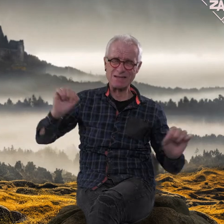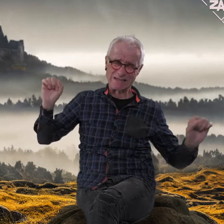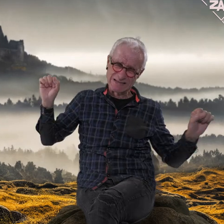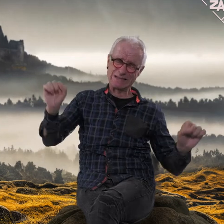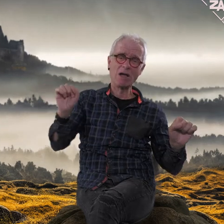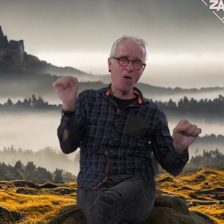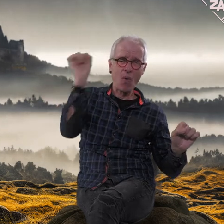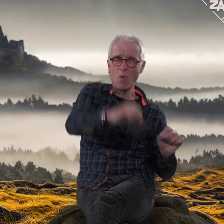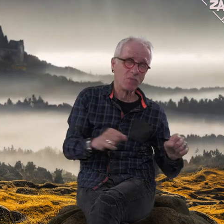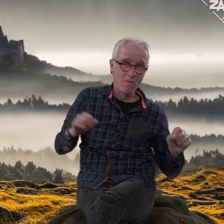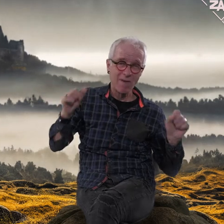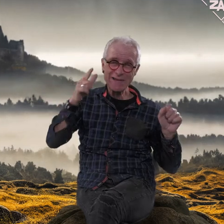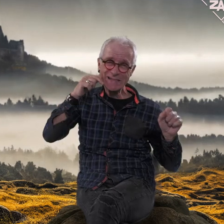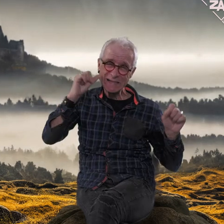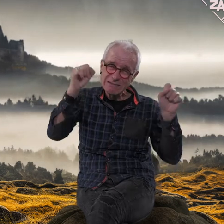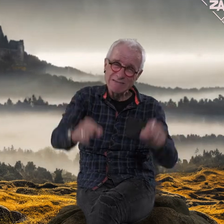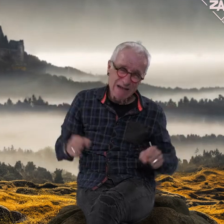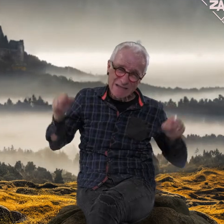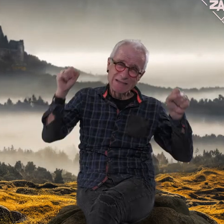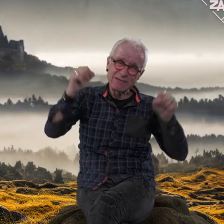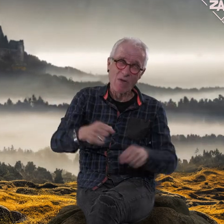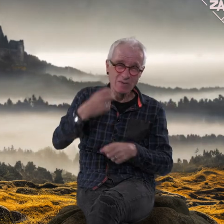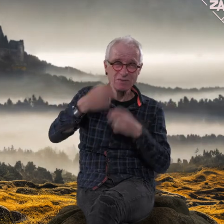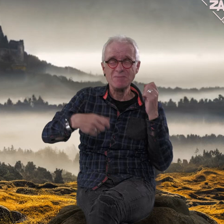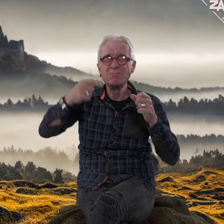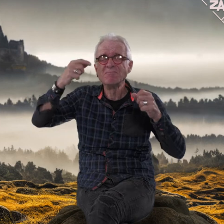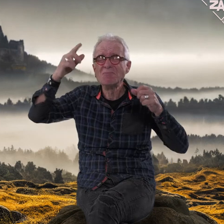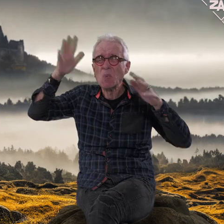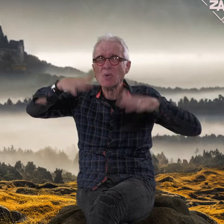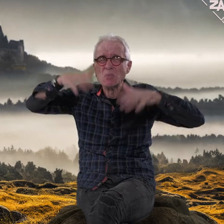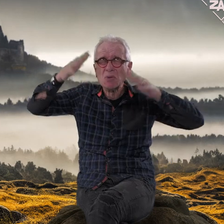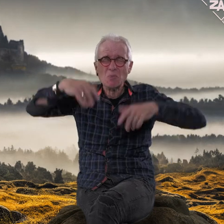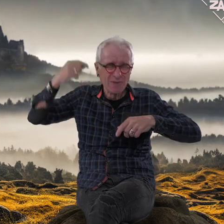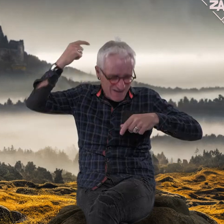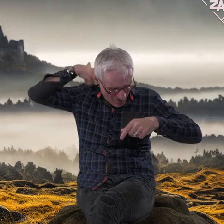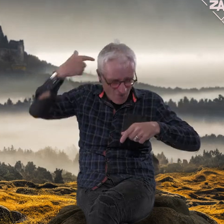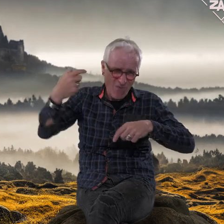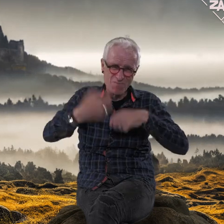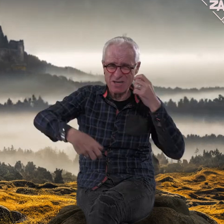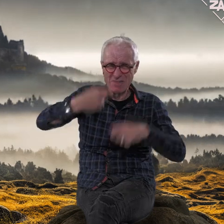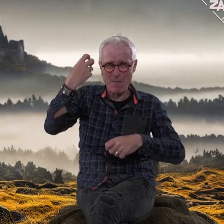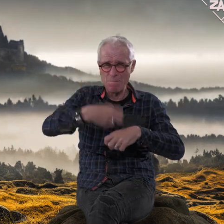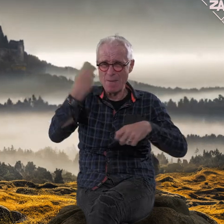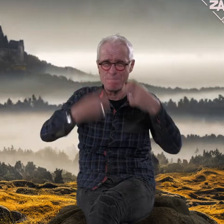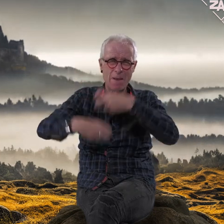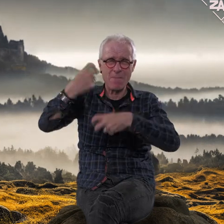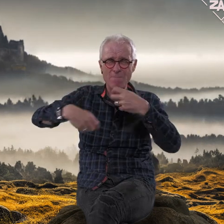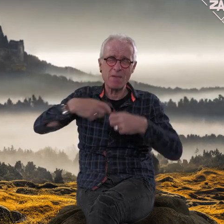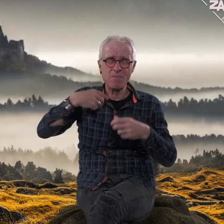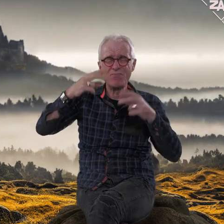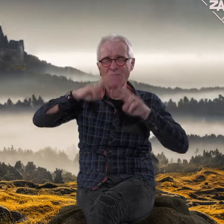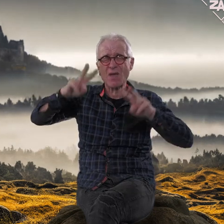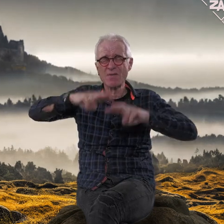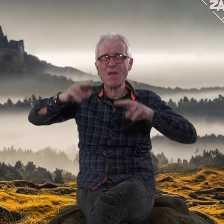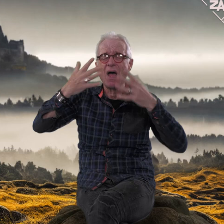torsion de la taille pour avoir plus de force. La grêle cinglait ses mains, la pluie coulait dans son dos, la violence de l'air l'étouffait, il s